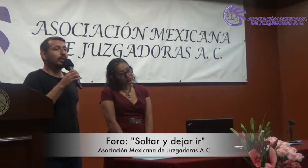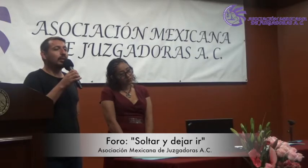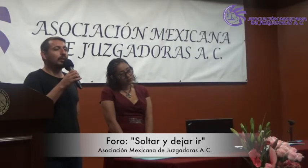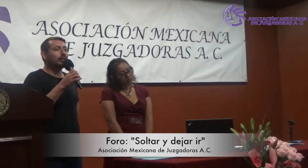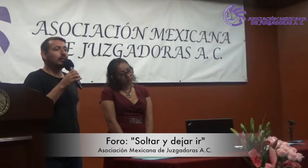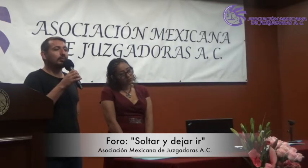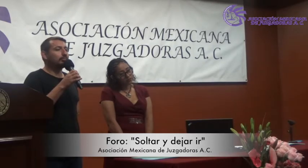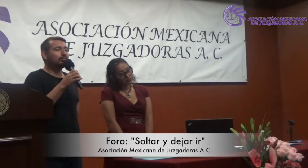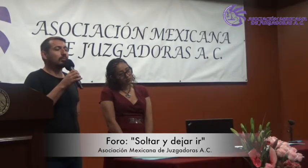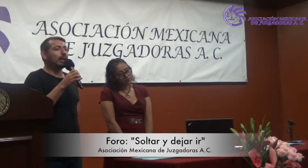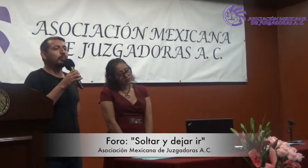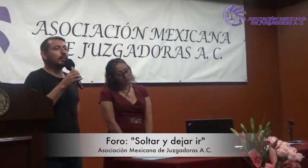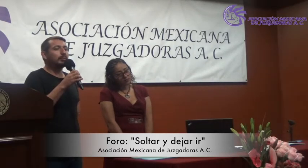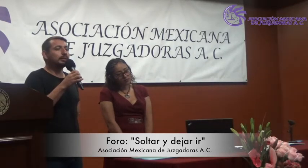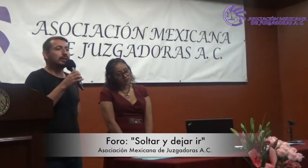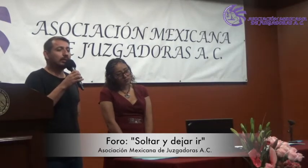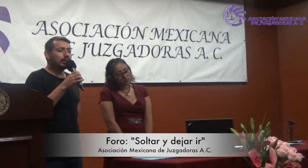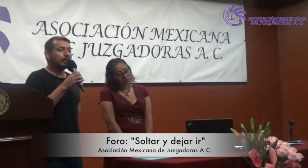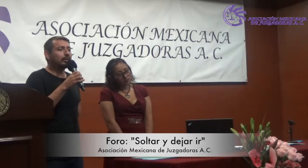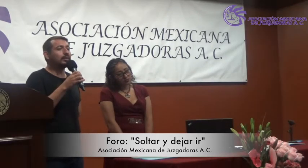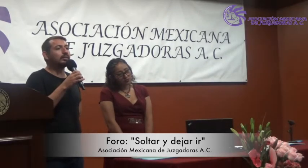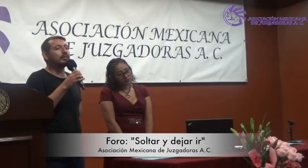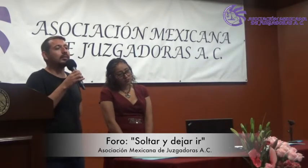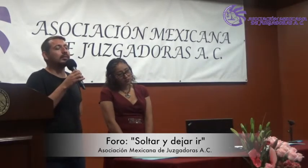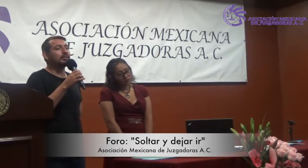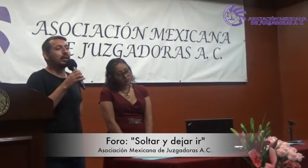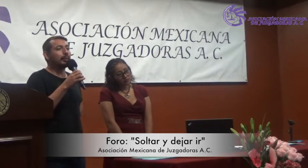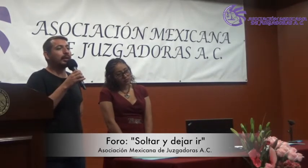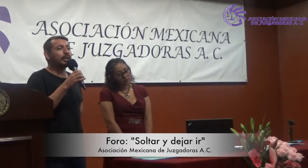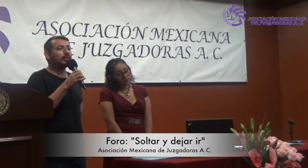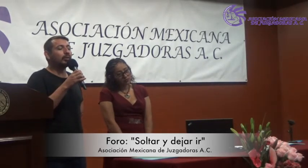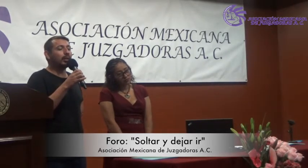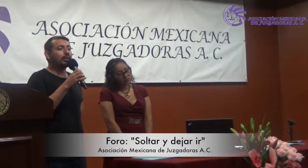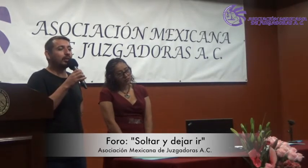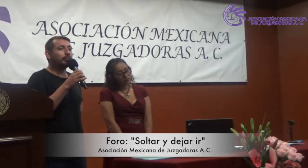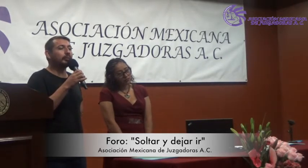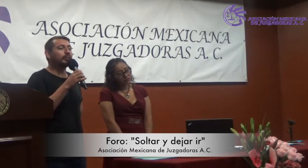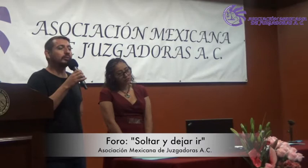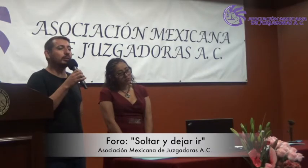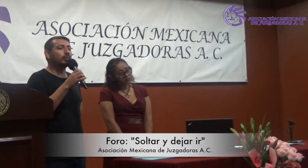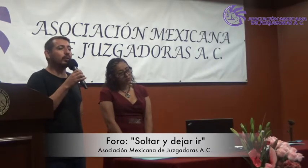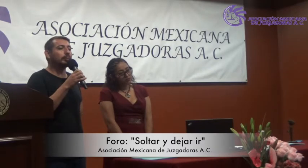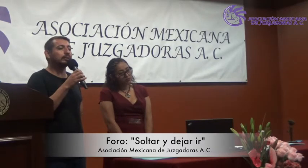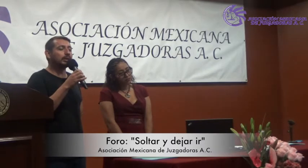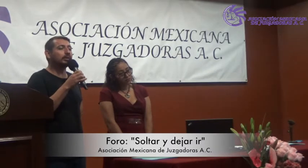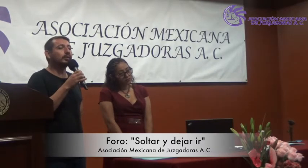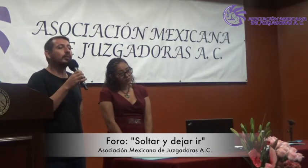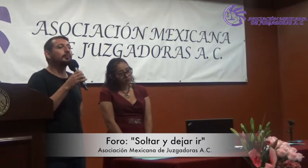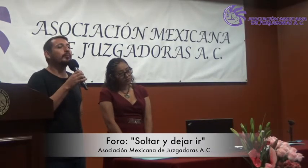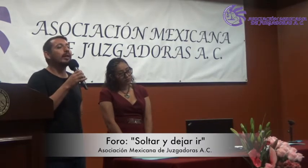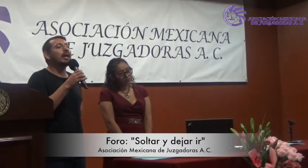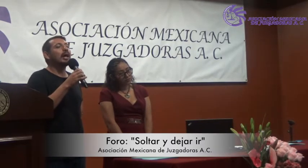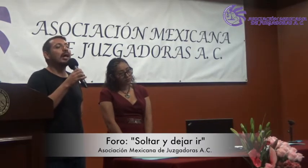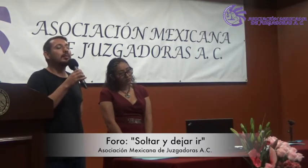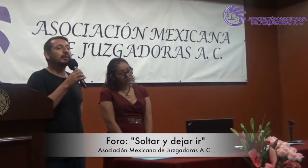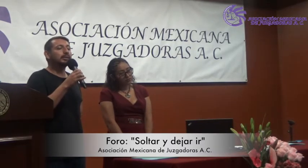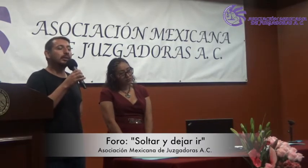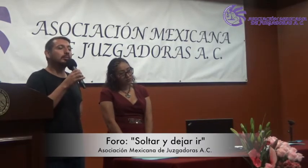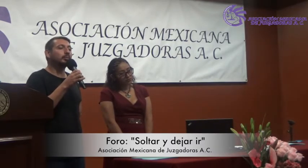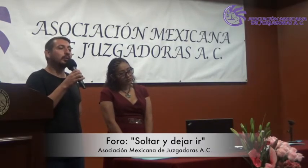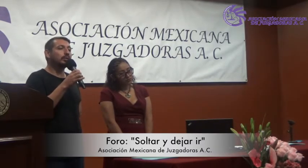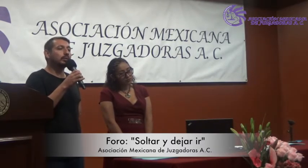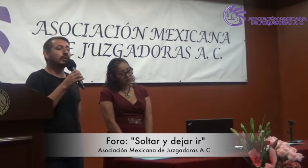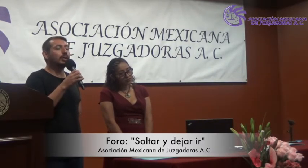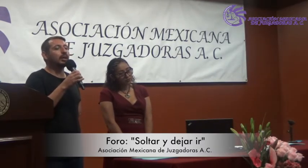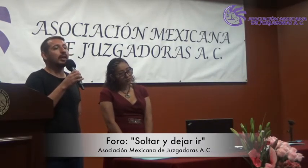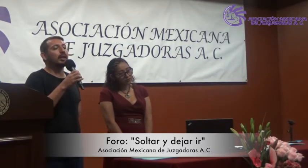fue que cambié mi sentir y la verdad con el tiempo se me fue pasando. Hay veces,